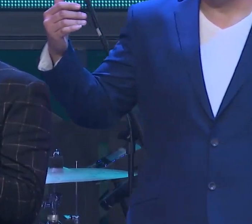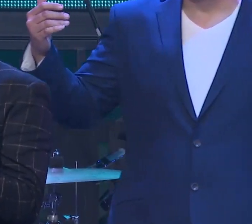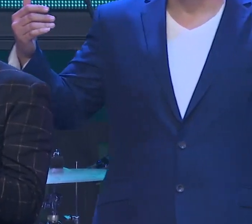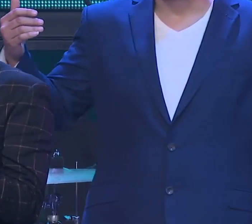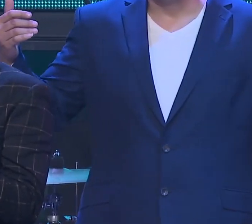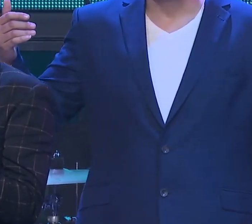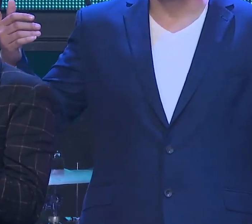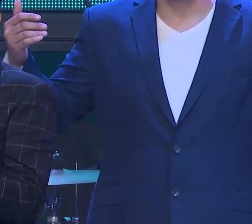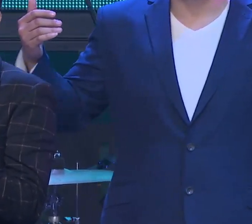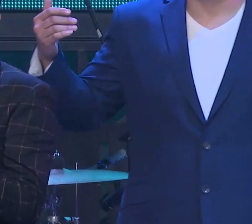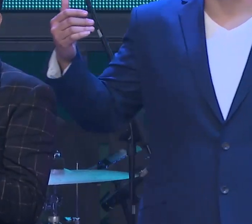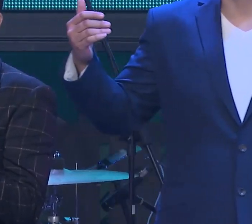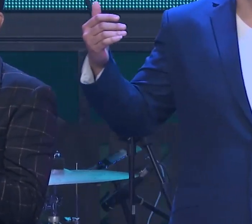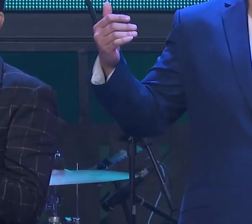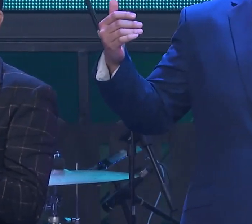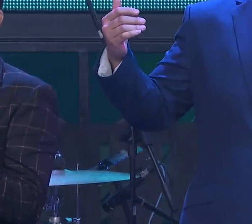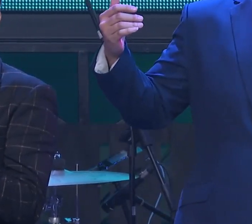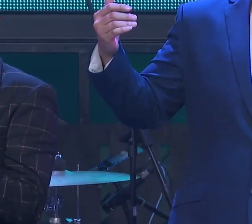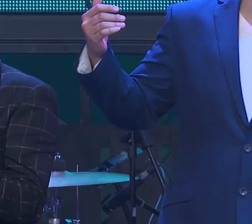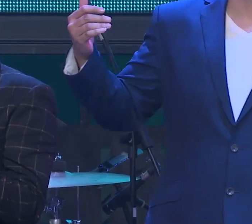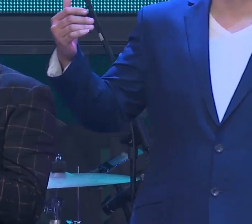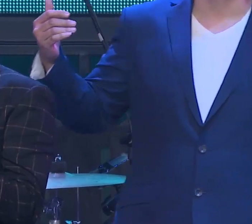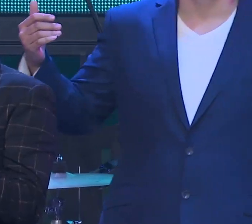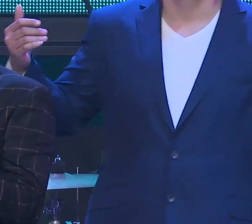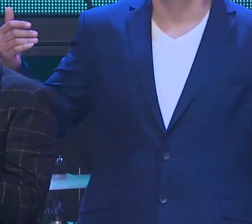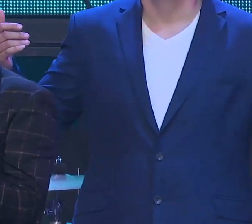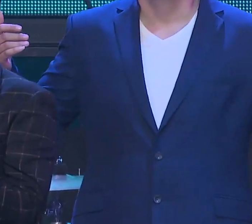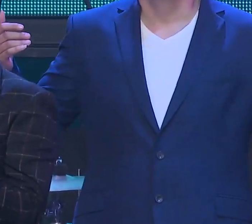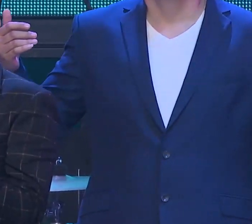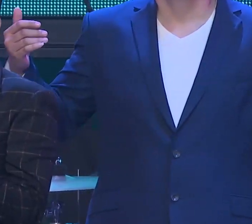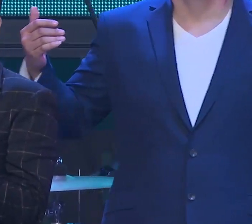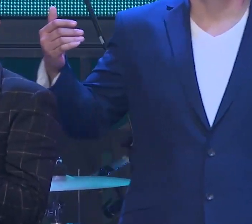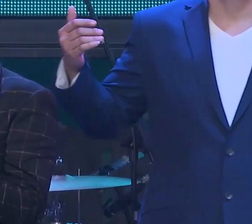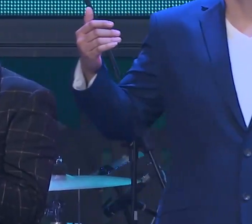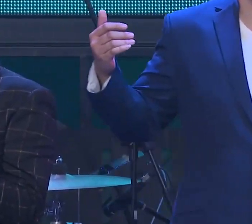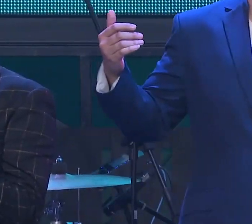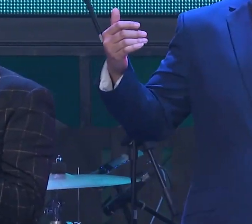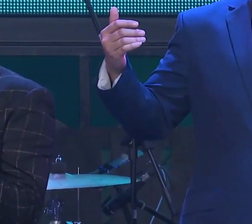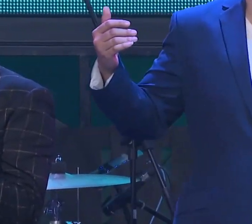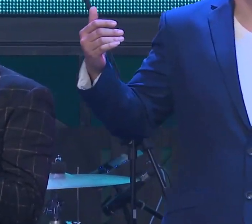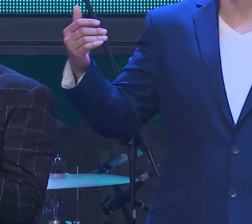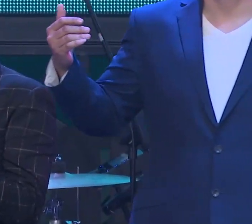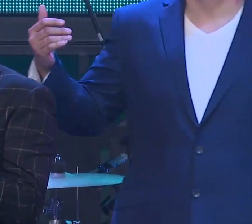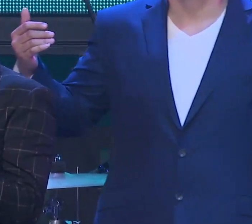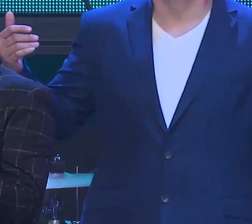Kami mau Tuhan, biar ke depan Tuhan, bangsa kami sungguh-sungguh menjadi bangsa yang selalu ada